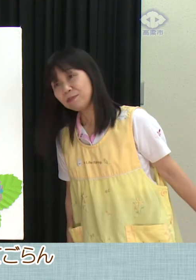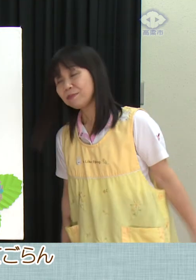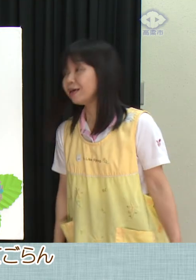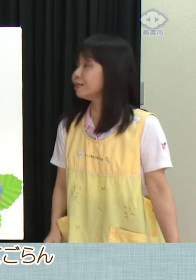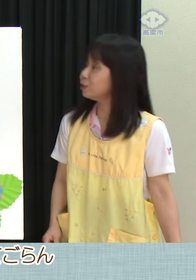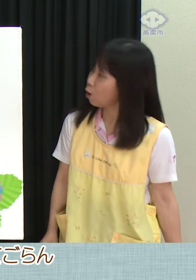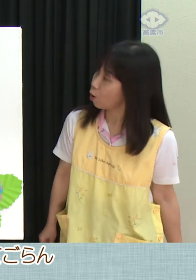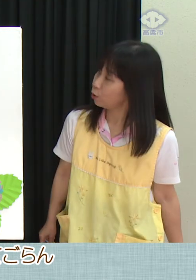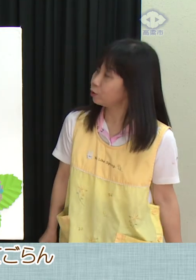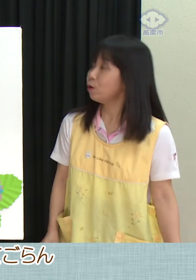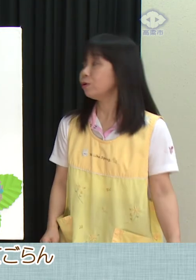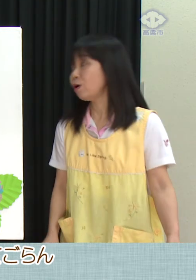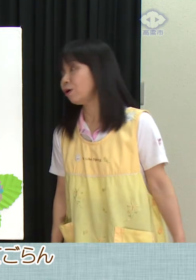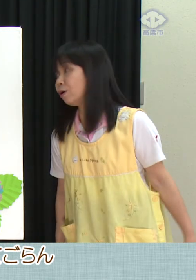雨の音を